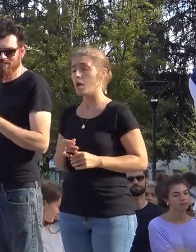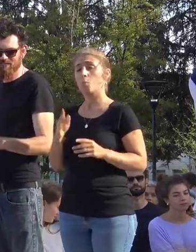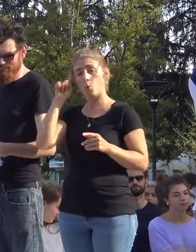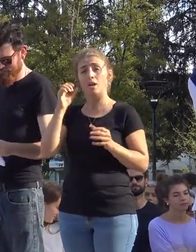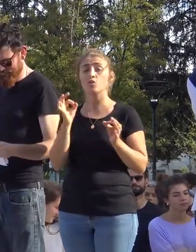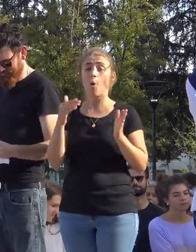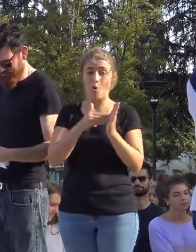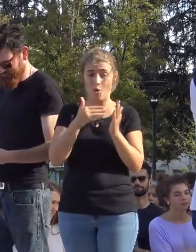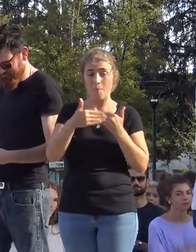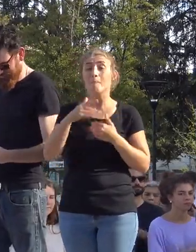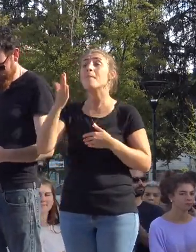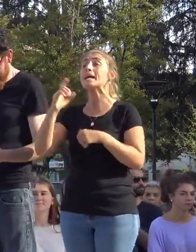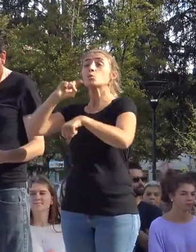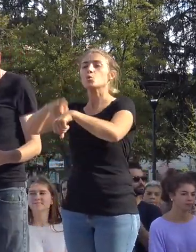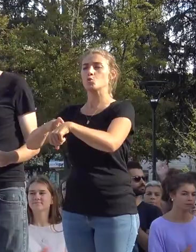maintenant.